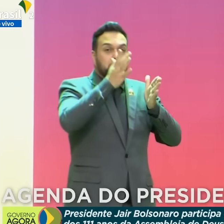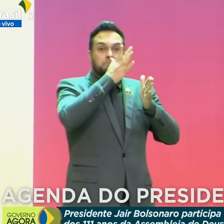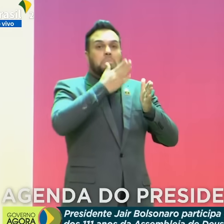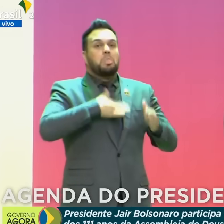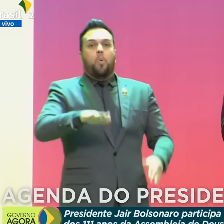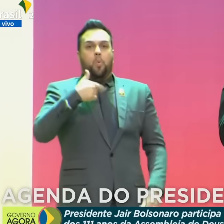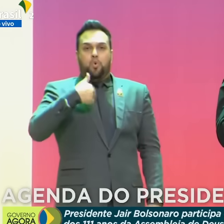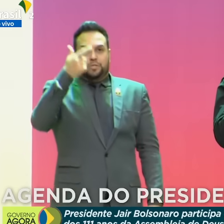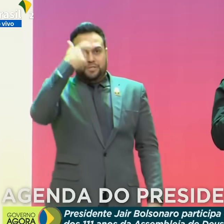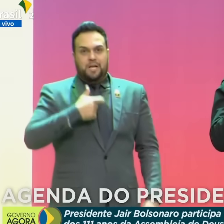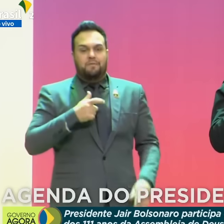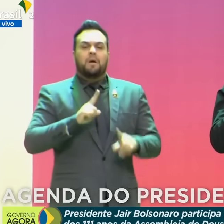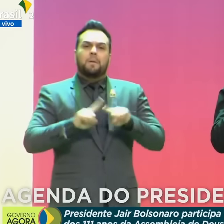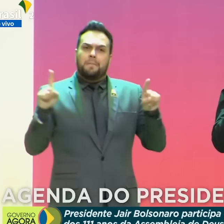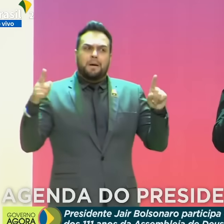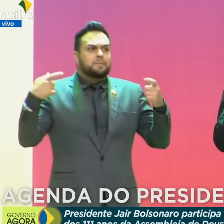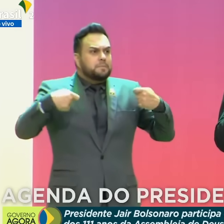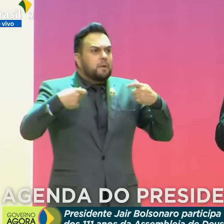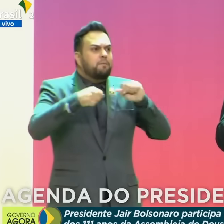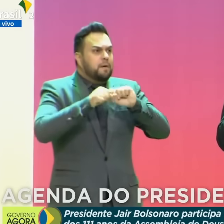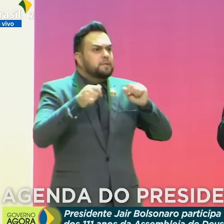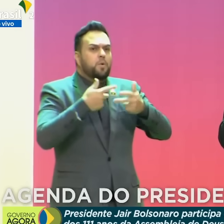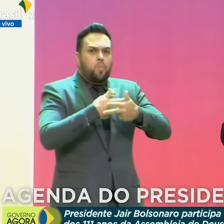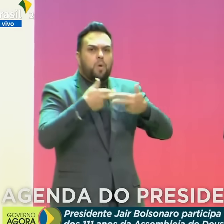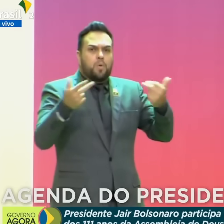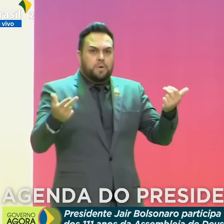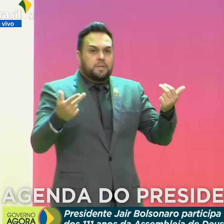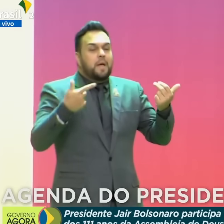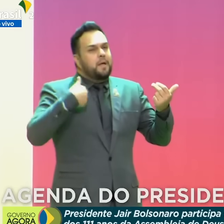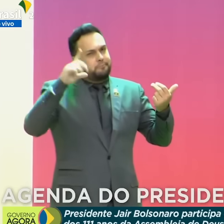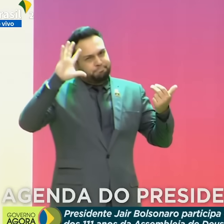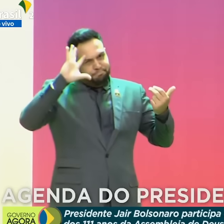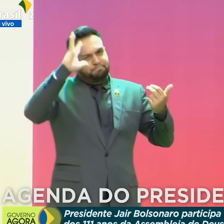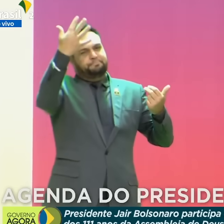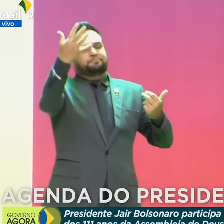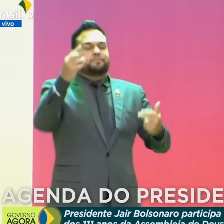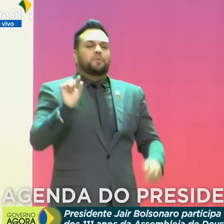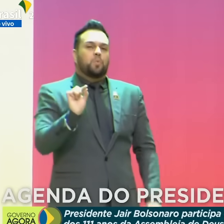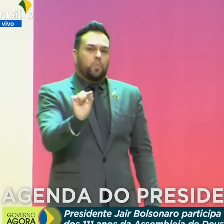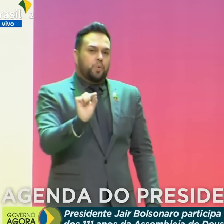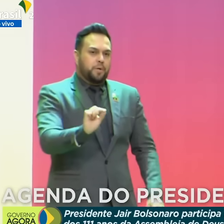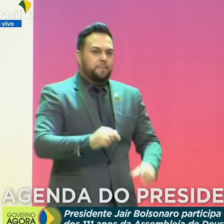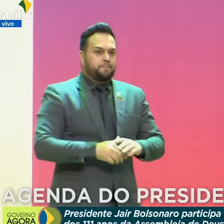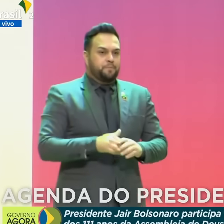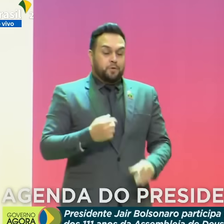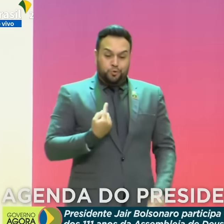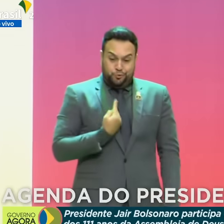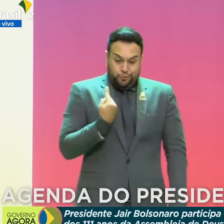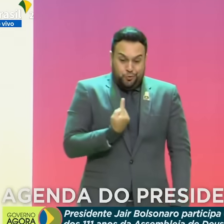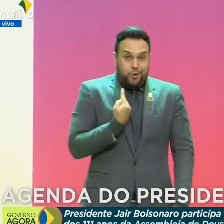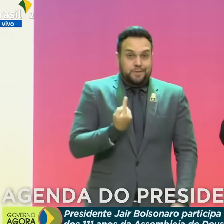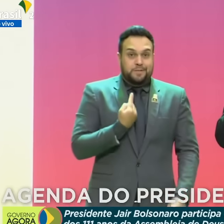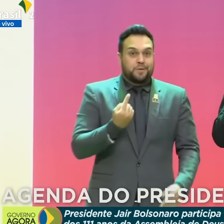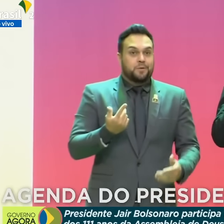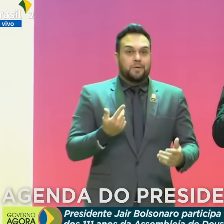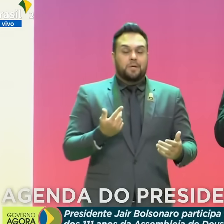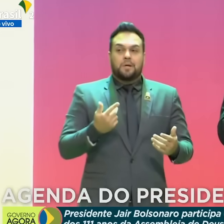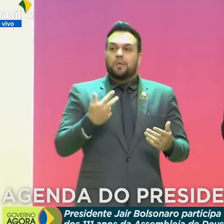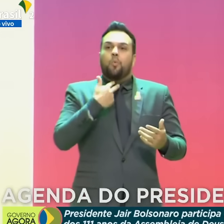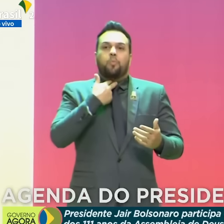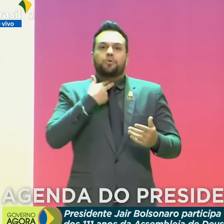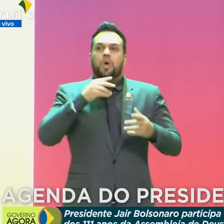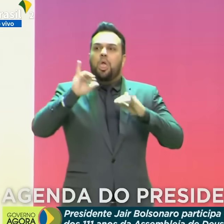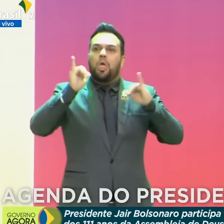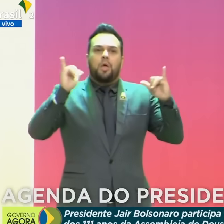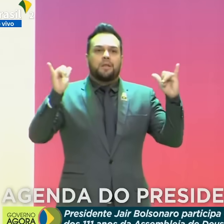mas algo tinha que ser feito. E eu resolvi então, sozinho, porque se eu contasse para alguém,